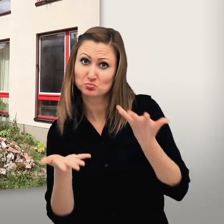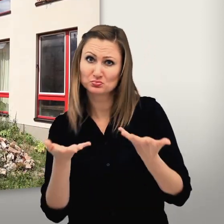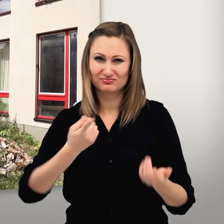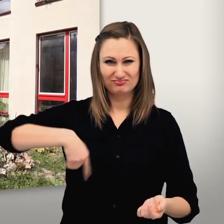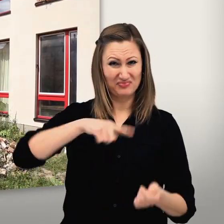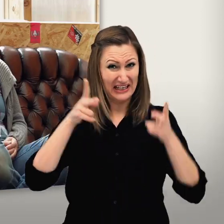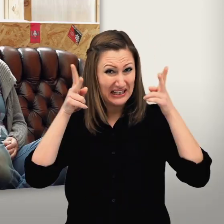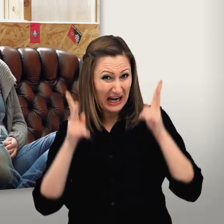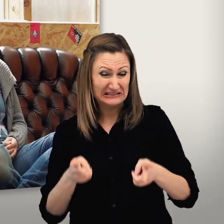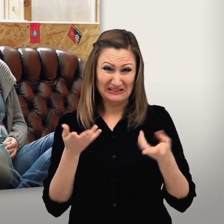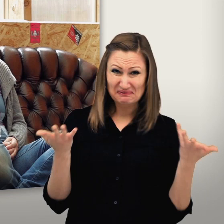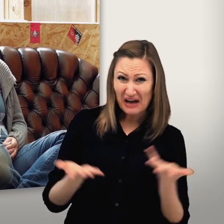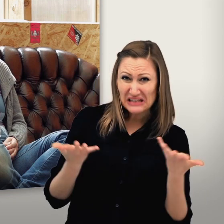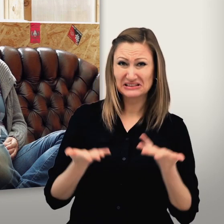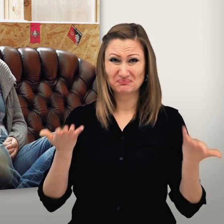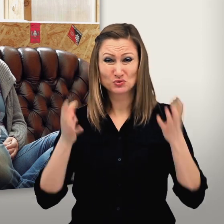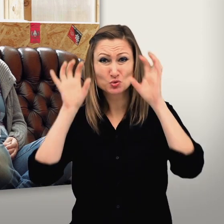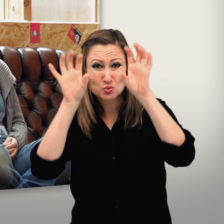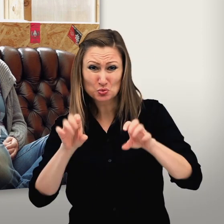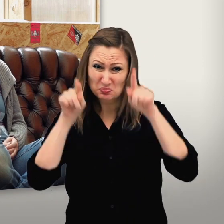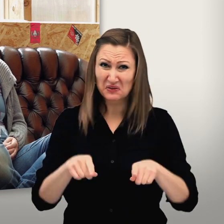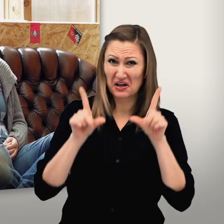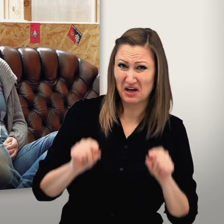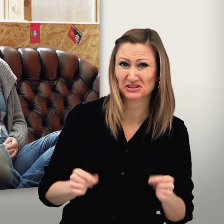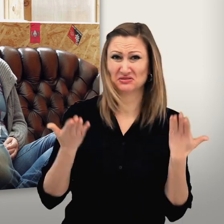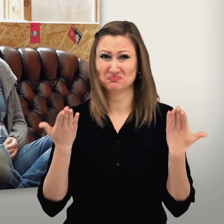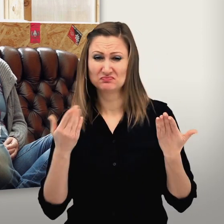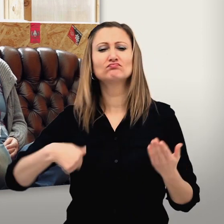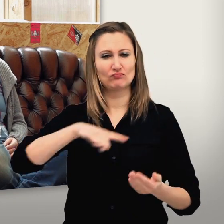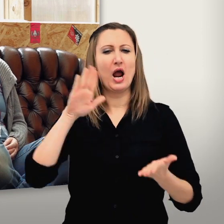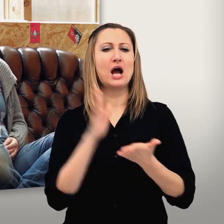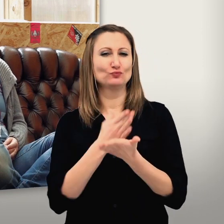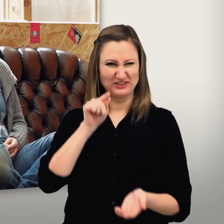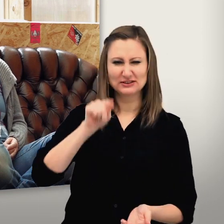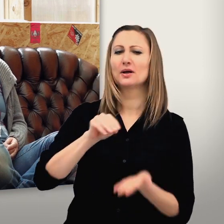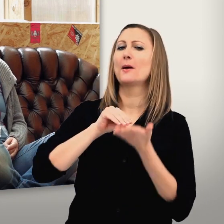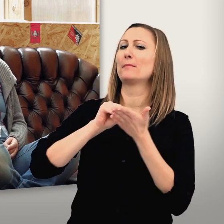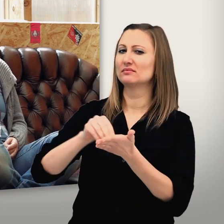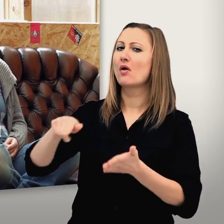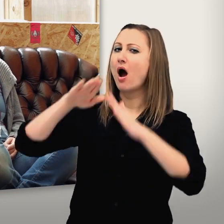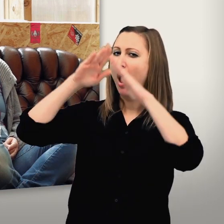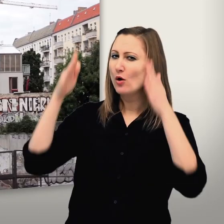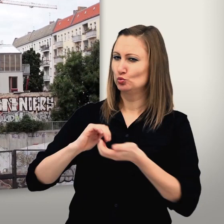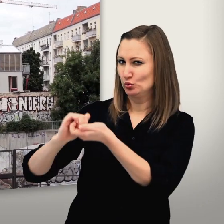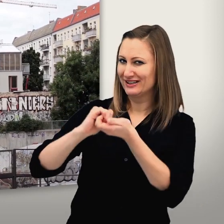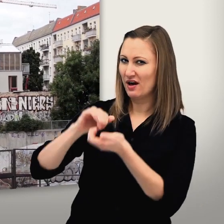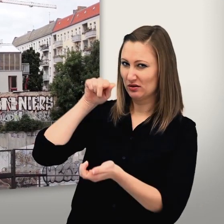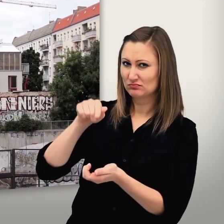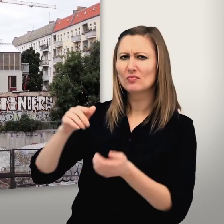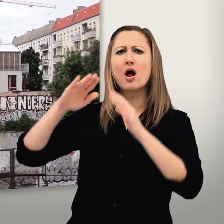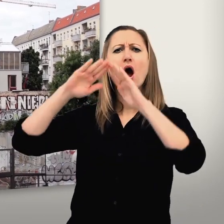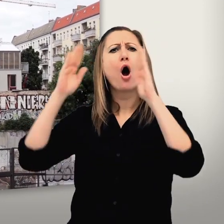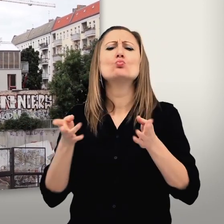kaufen. Was für Rechtsformen, was für Rechtsstrukturen gibt es eigentlich? Und sind dann ziemlich schnell zum Mietshäuser-Syndikat gekommen. Wir haben ein ganz